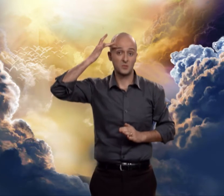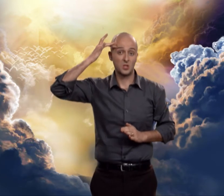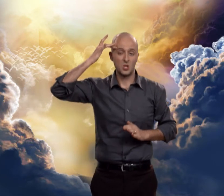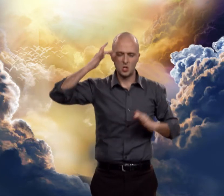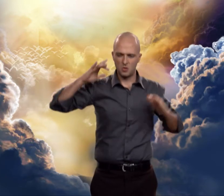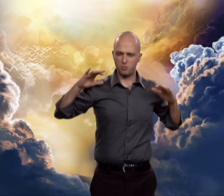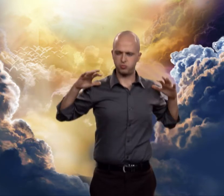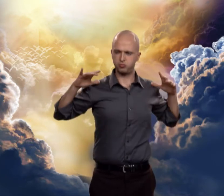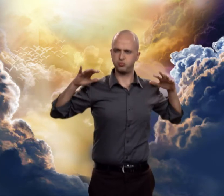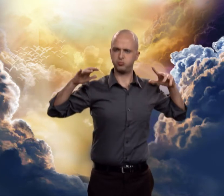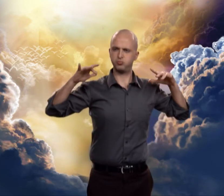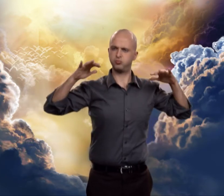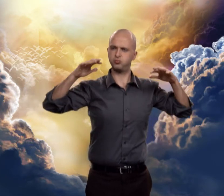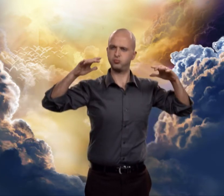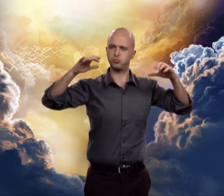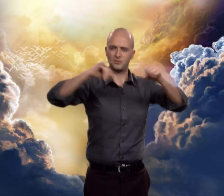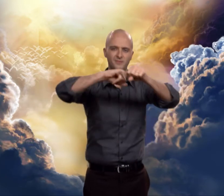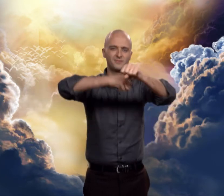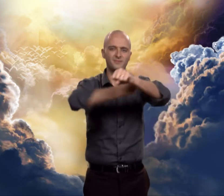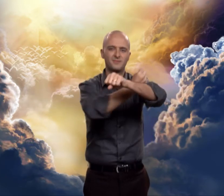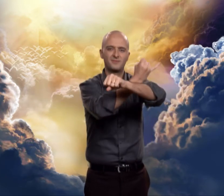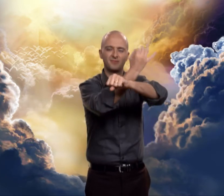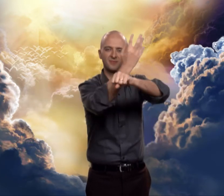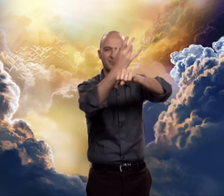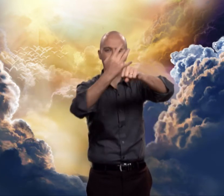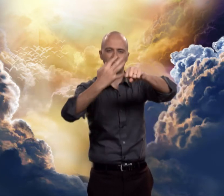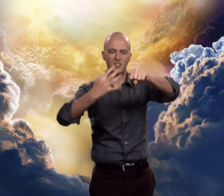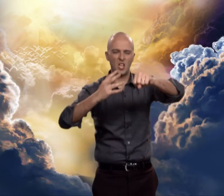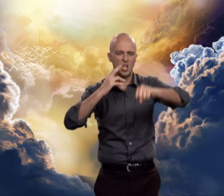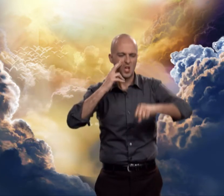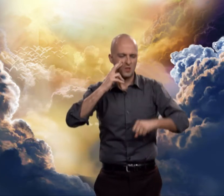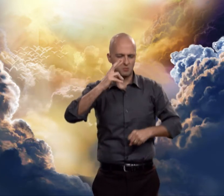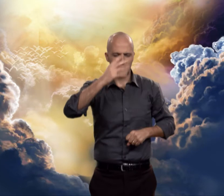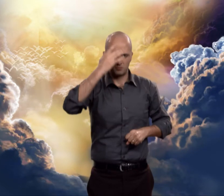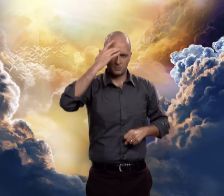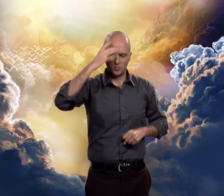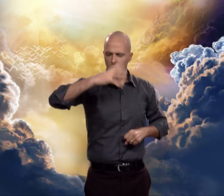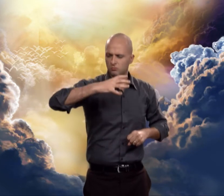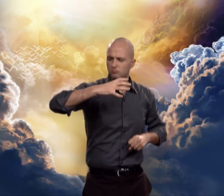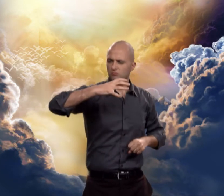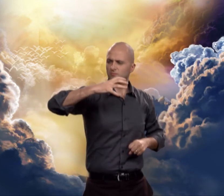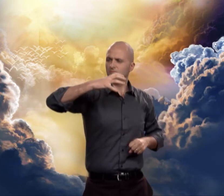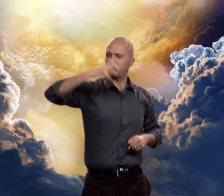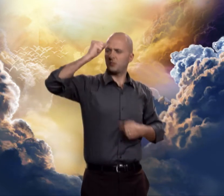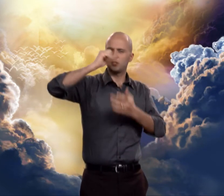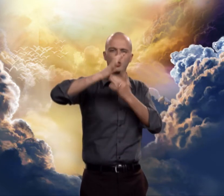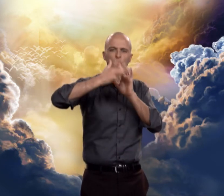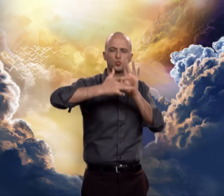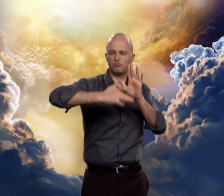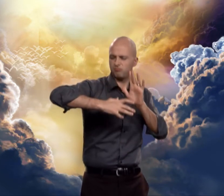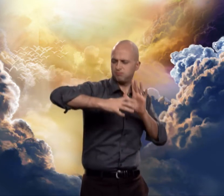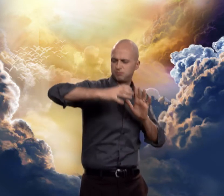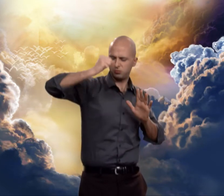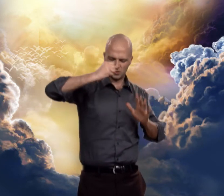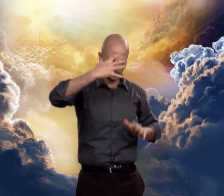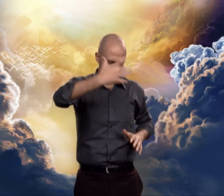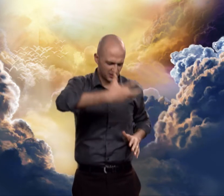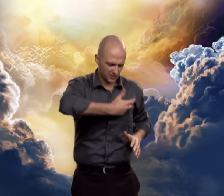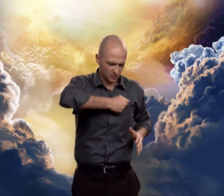Por amor a Jesus, suportaram ódio, calúnia, negação própria e amargo desapontamento. Compreenderam quão maligno é